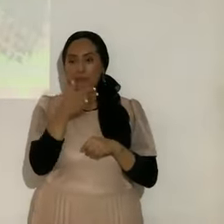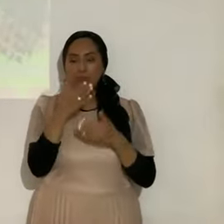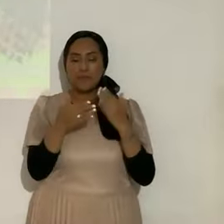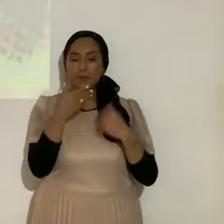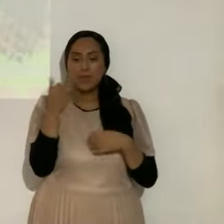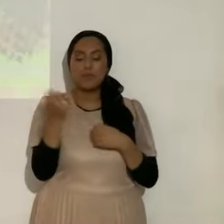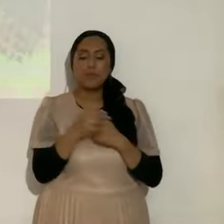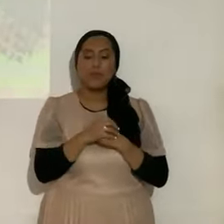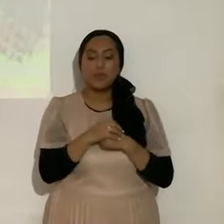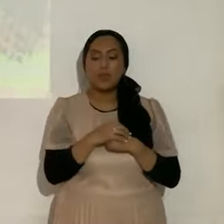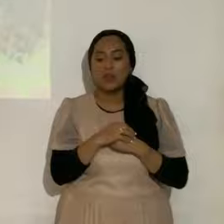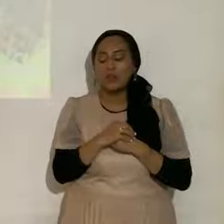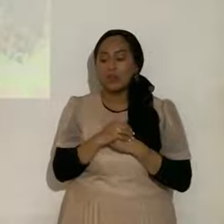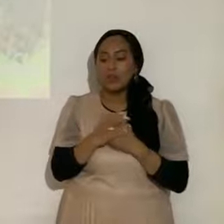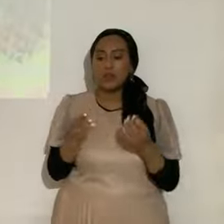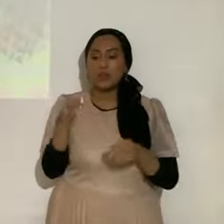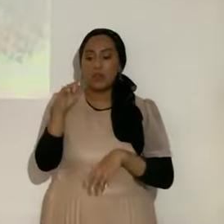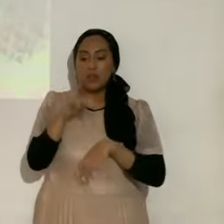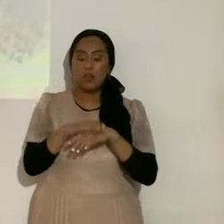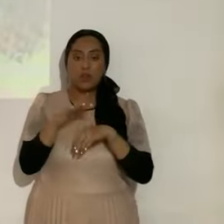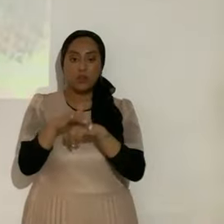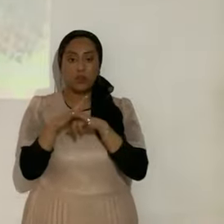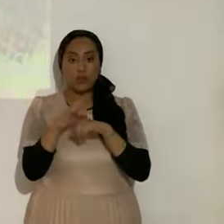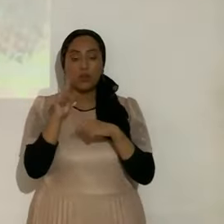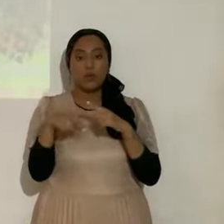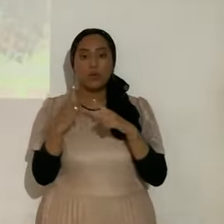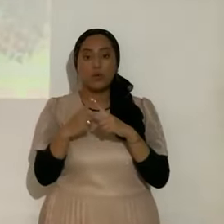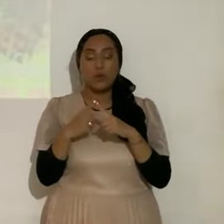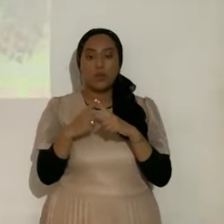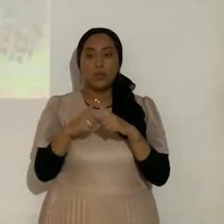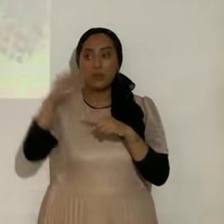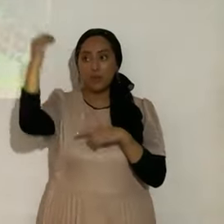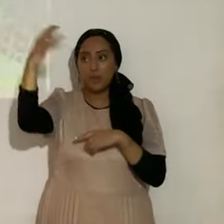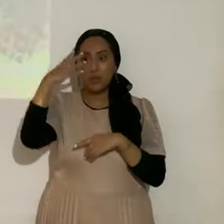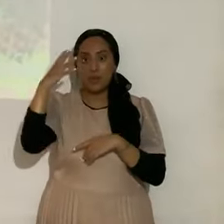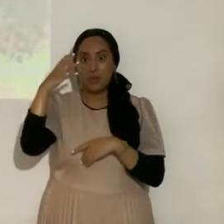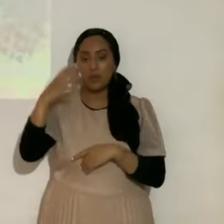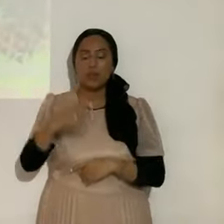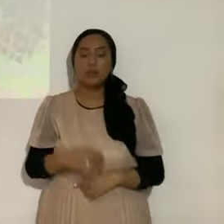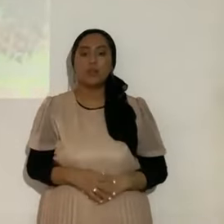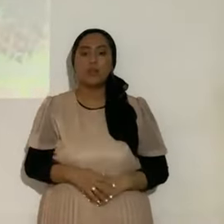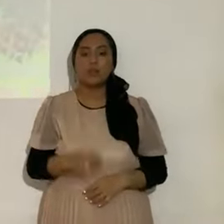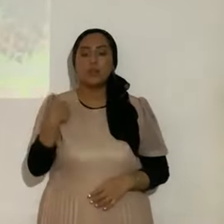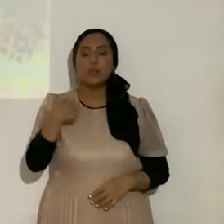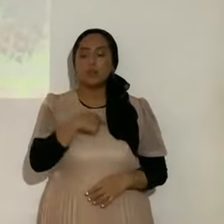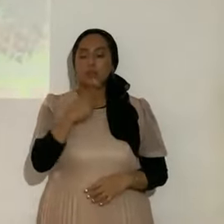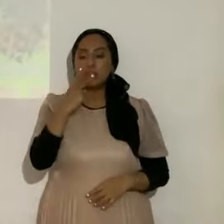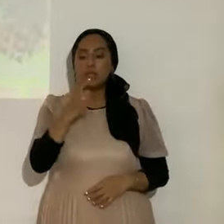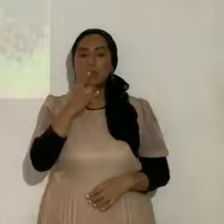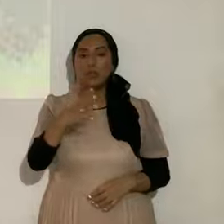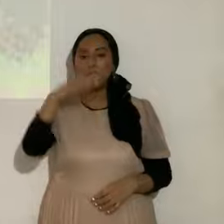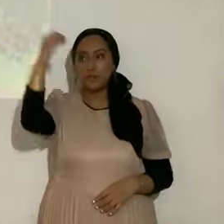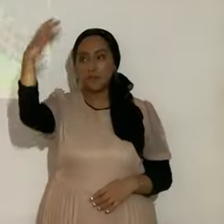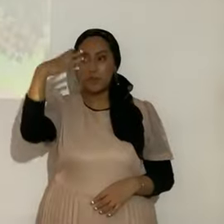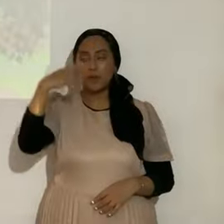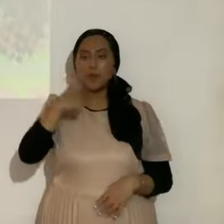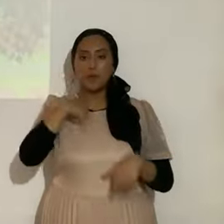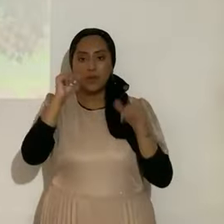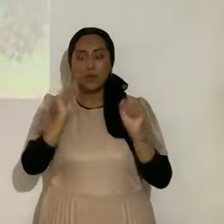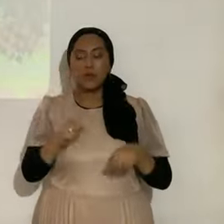claridad. En la tierra, cuando amanece, es porque sale el sol, vemos la luz del sol y